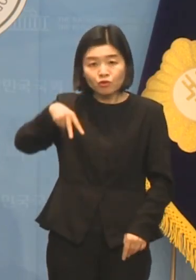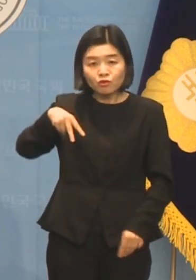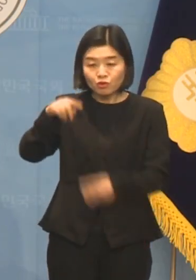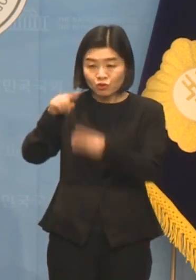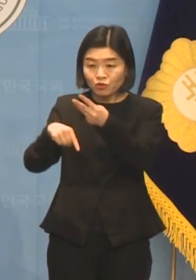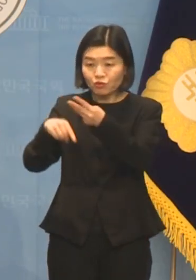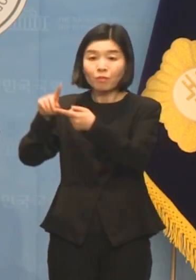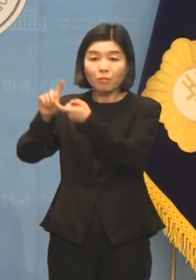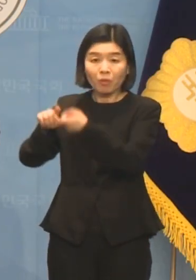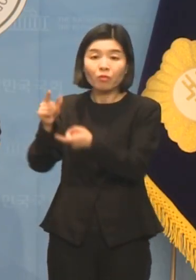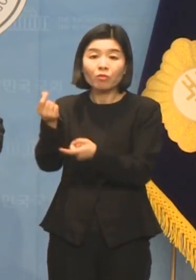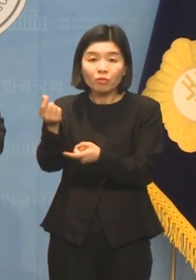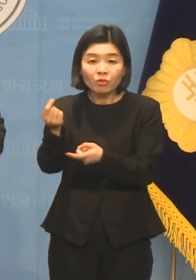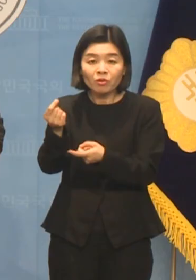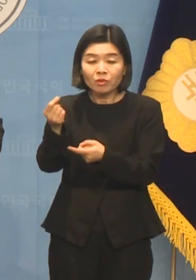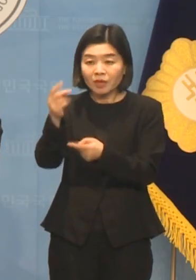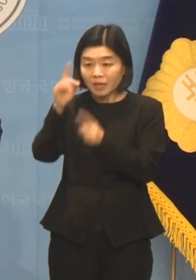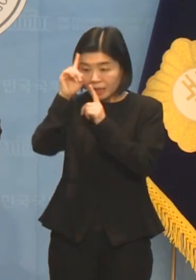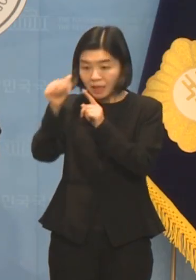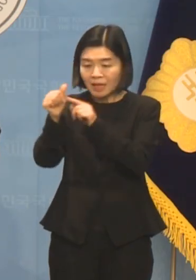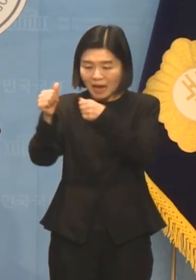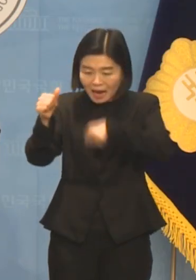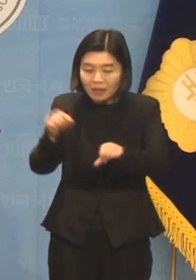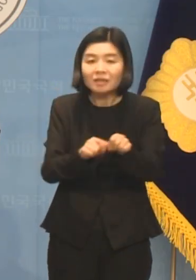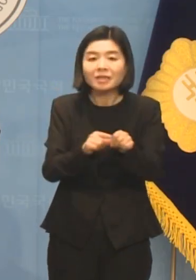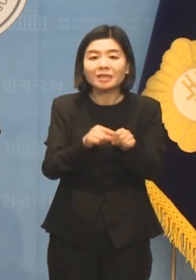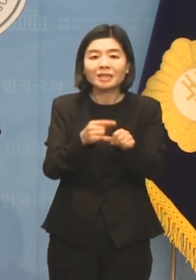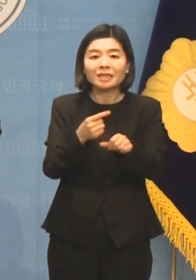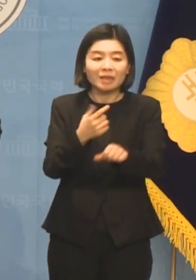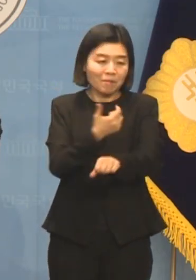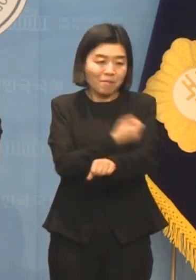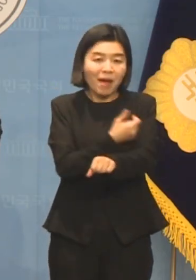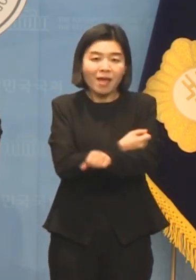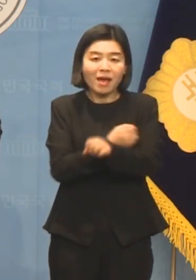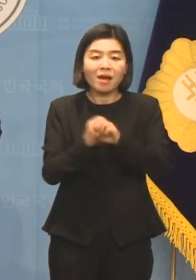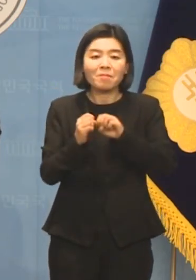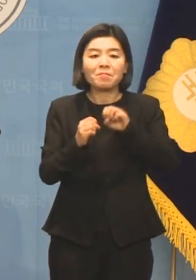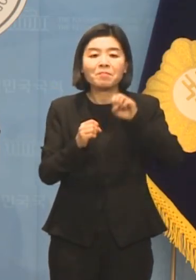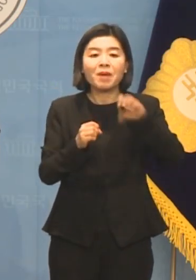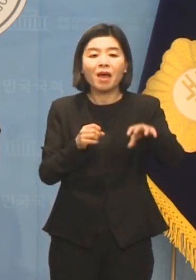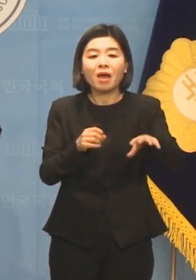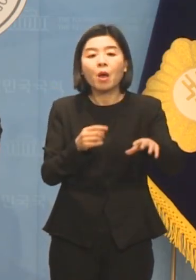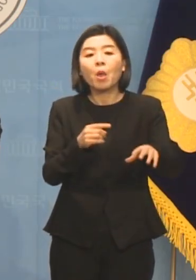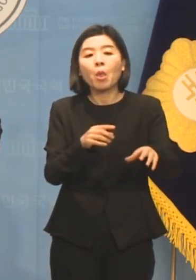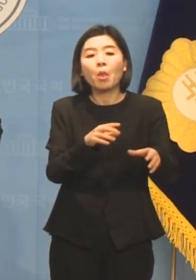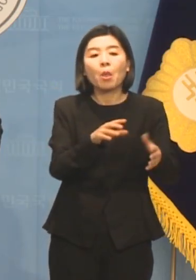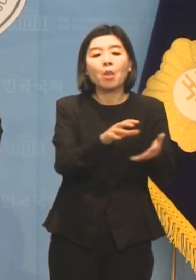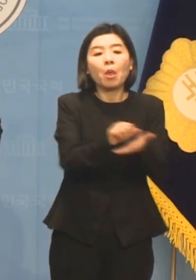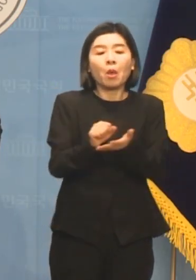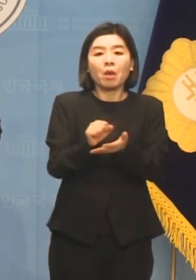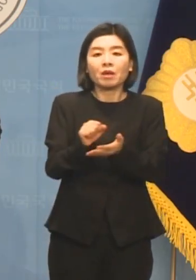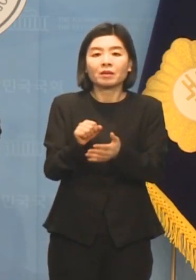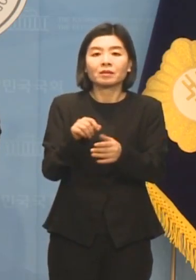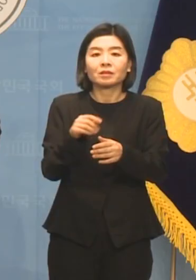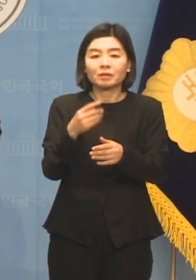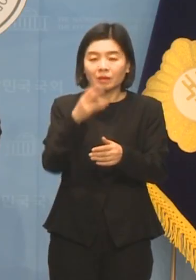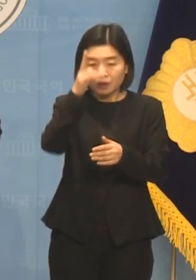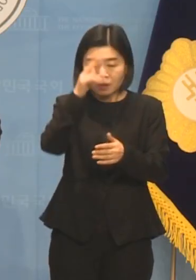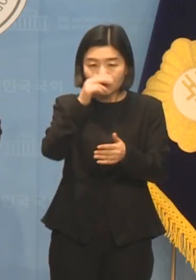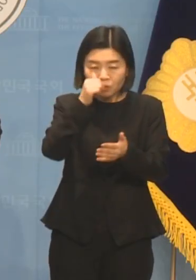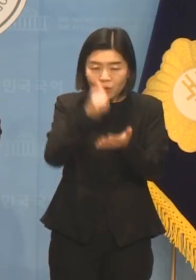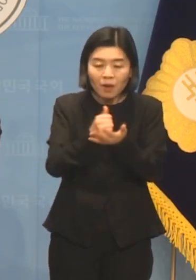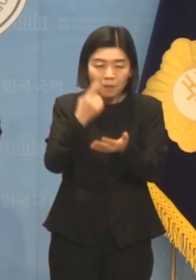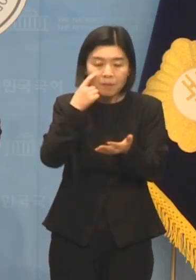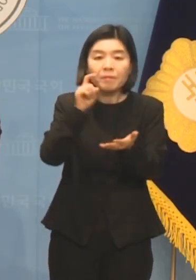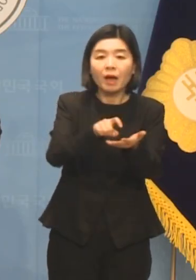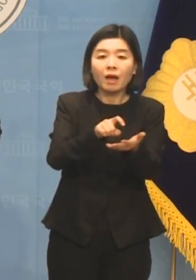아들이 이른바 마약 던지기 미수로 입건되었습니다. 이미 성인인 아들의 일로 이철규 의원을 비난할